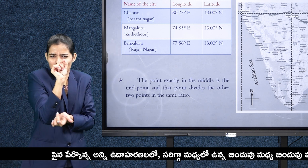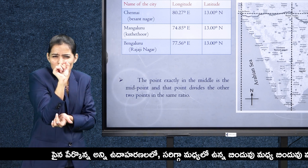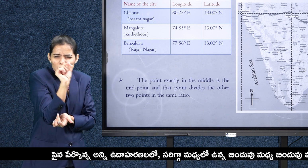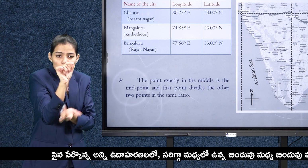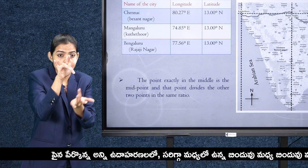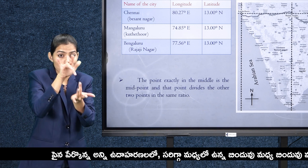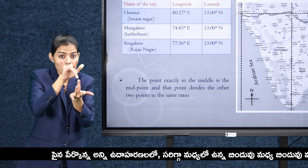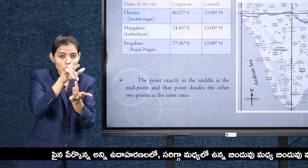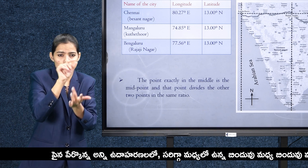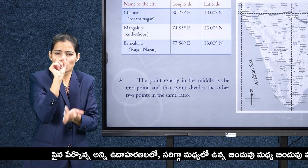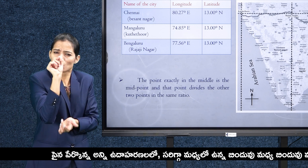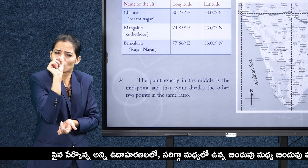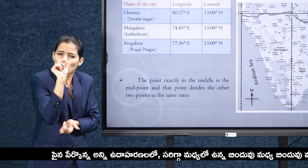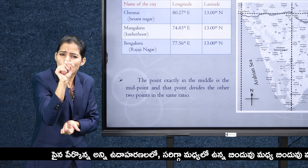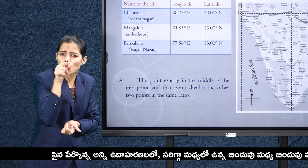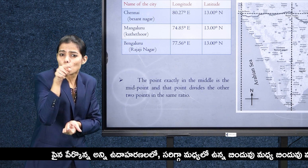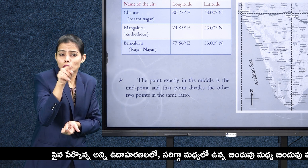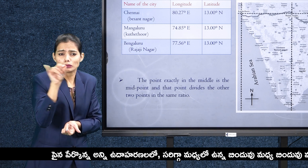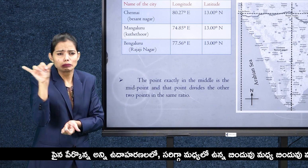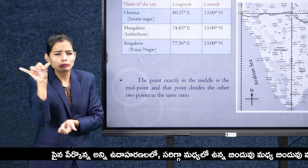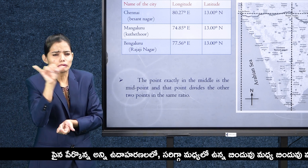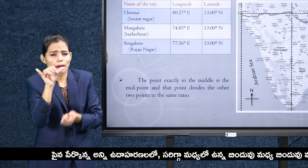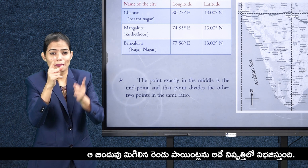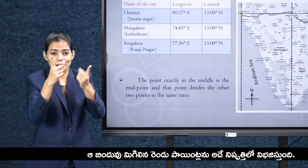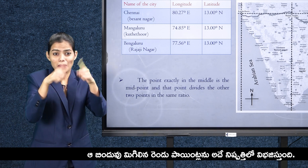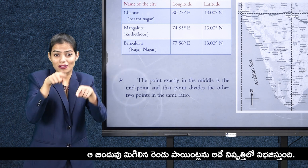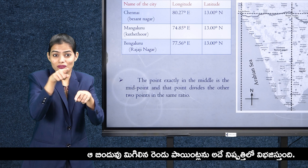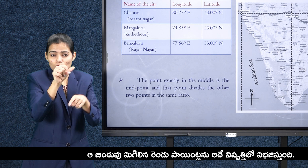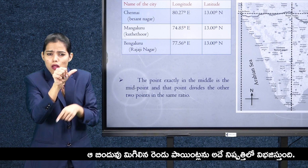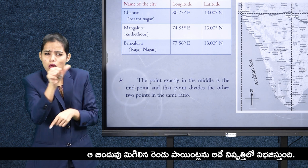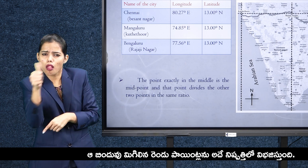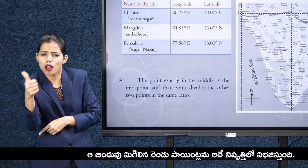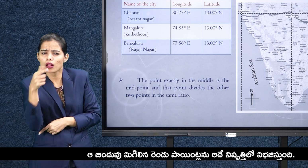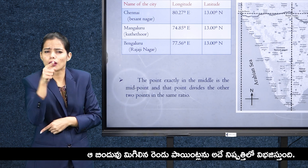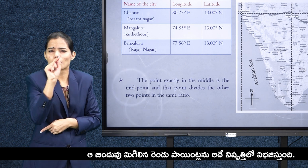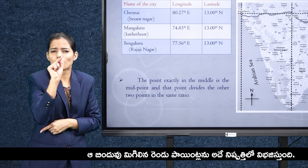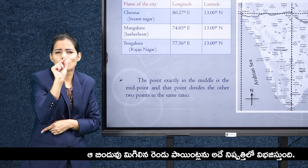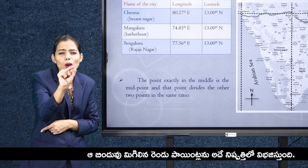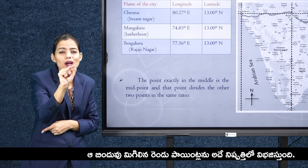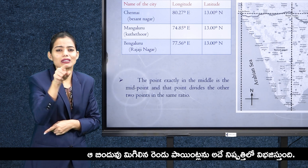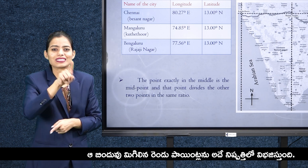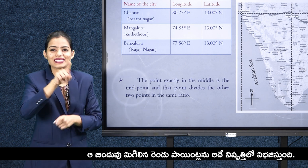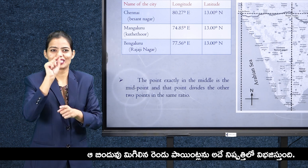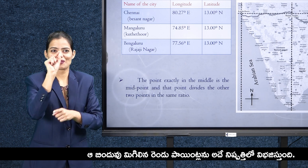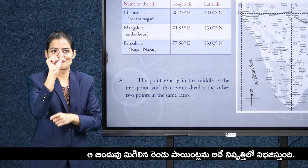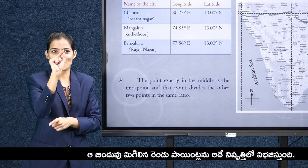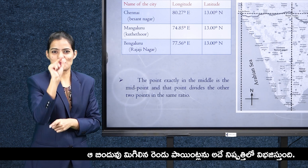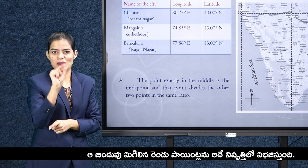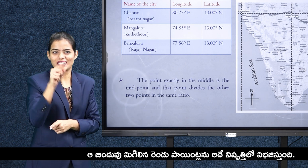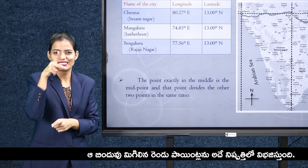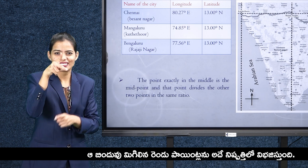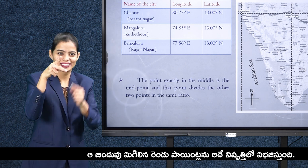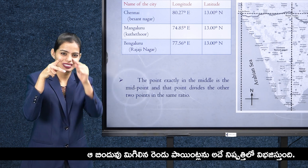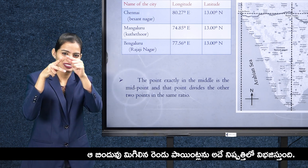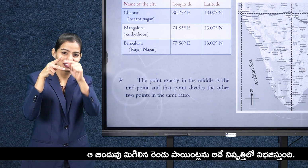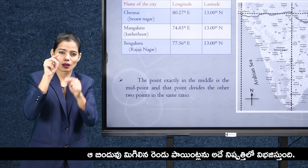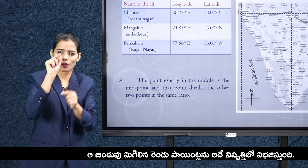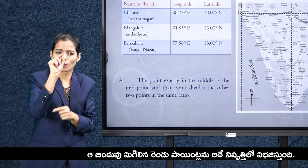ఉన్న బిందువు మధ్య బిందువు మరియు ఆ బిందువు మిగిలిన 2 పాయింట్లను అదే నిష్పత్తిలో